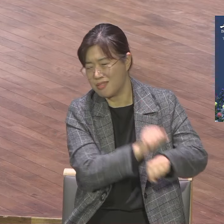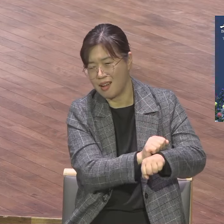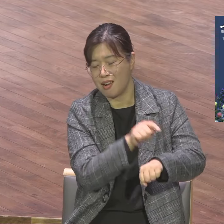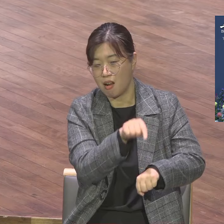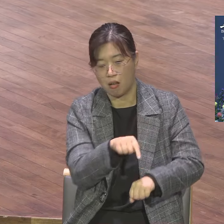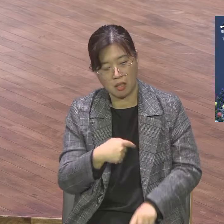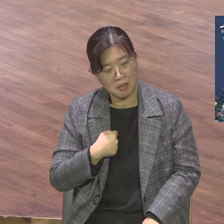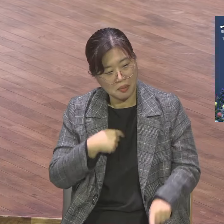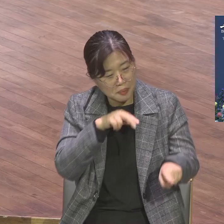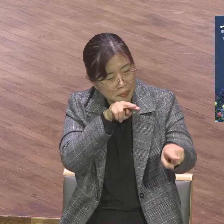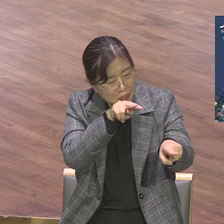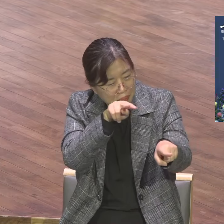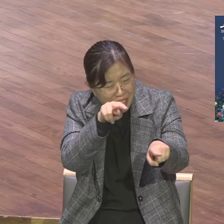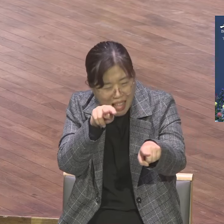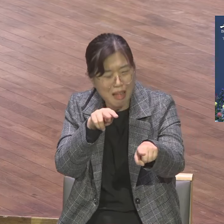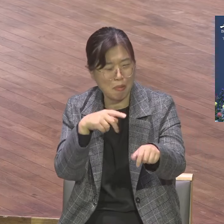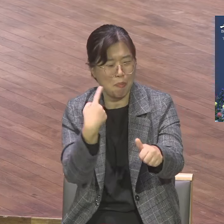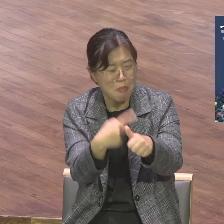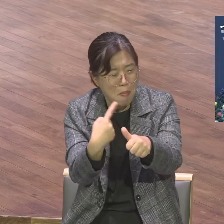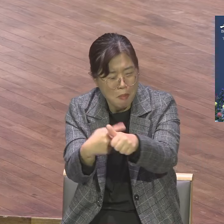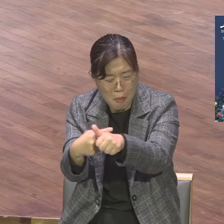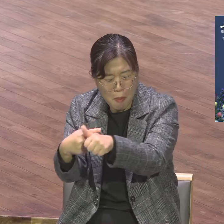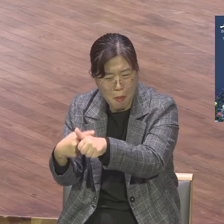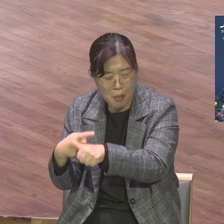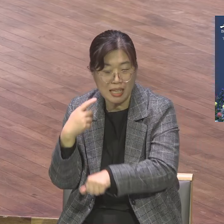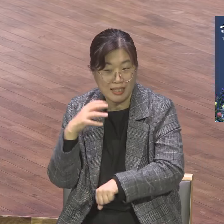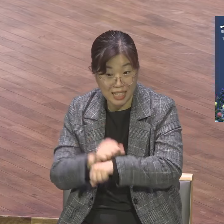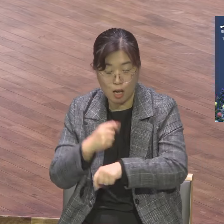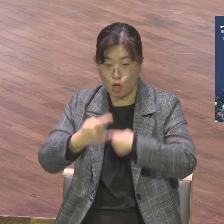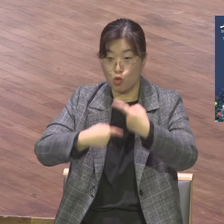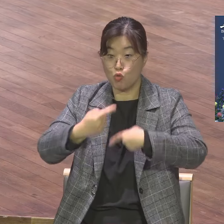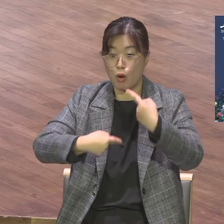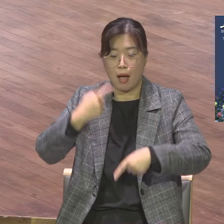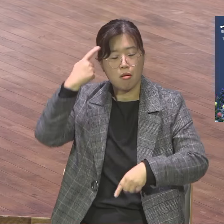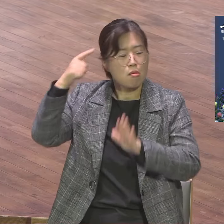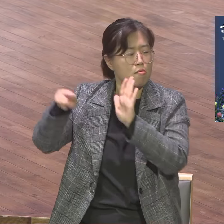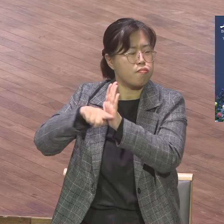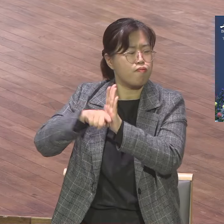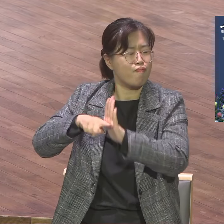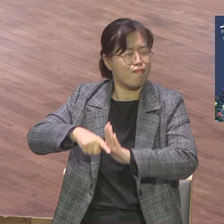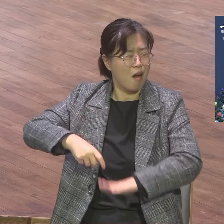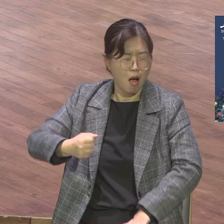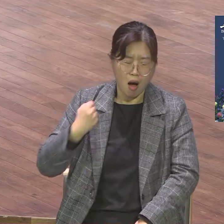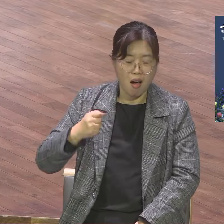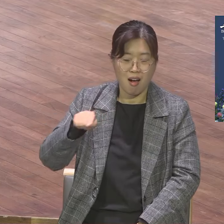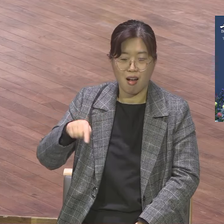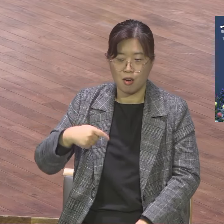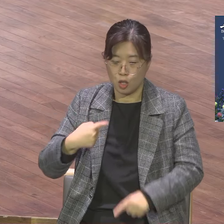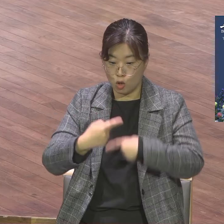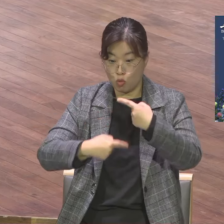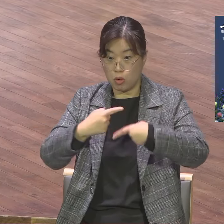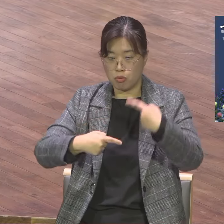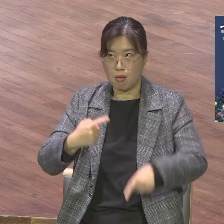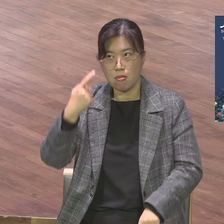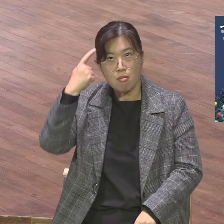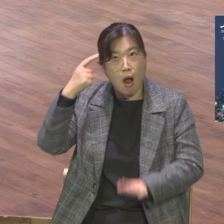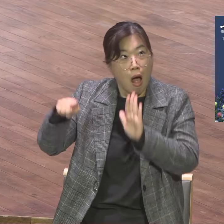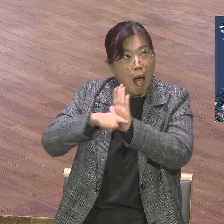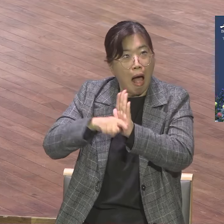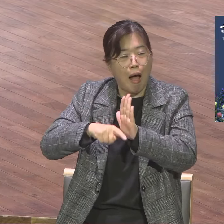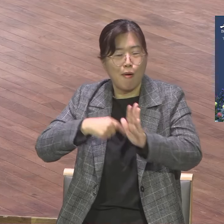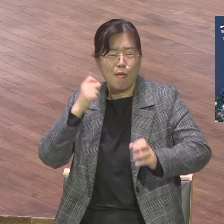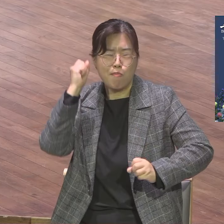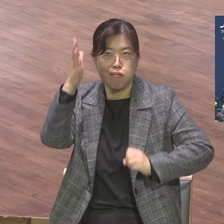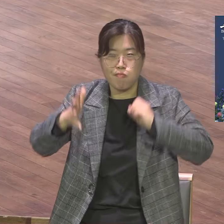자체가 부정적입니다. 남을 비판하고 판단해요. 긍정적으로 칭찬하고 격려하고 세워주고 위로하고 찬양하면 될